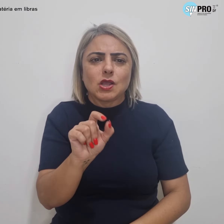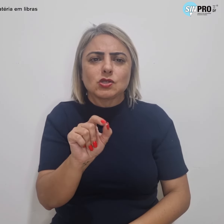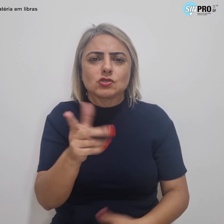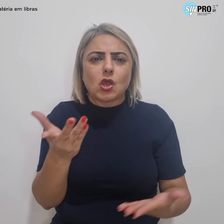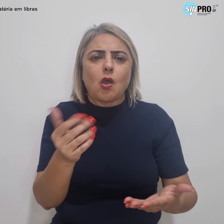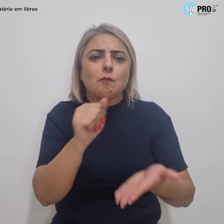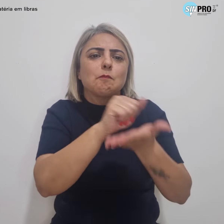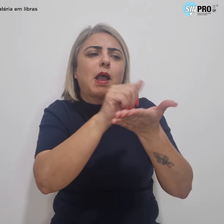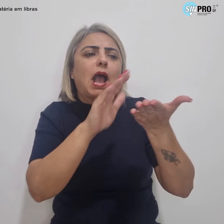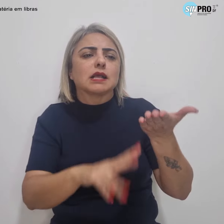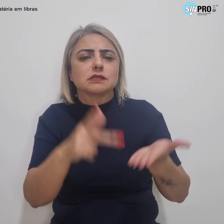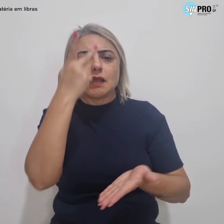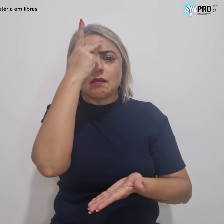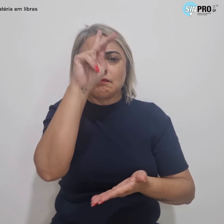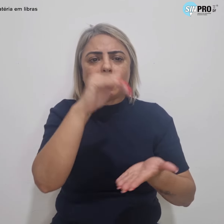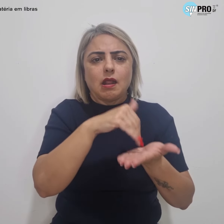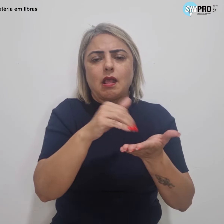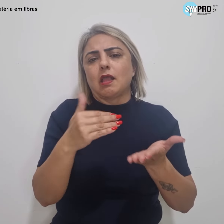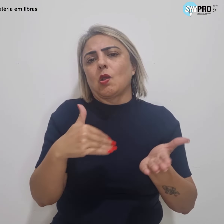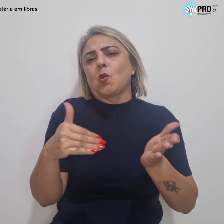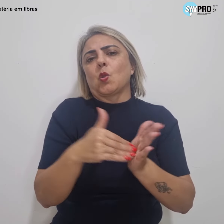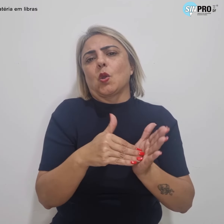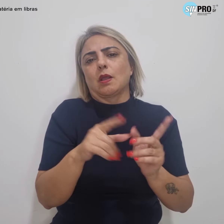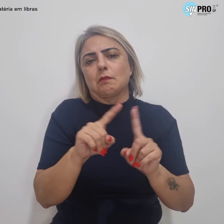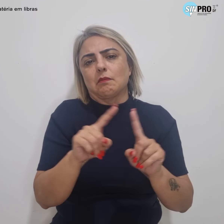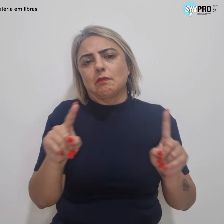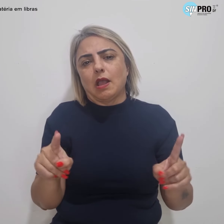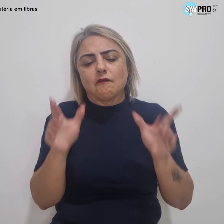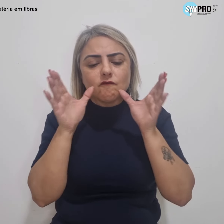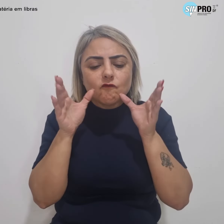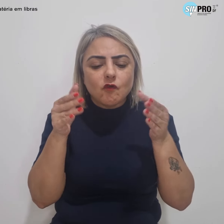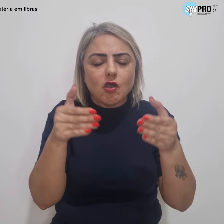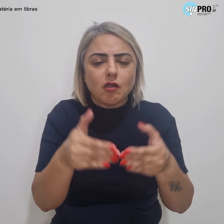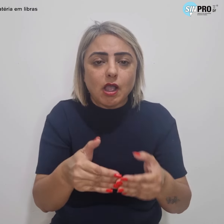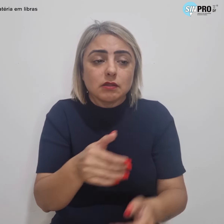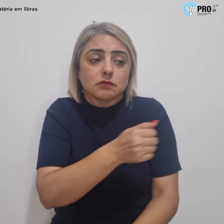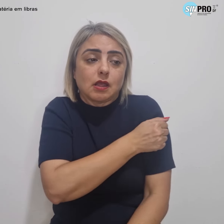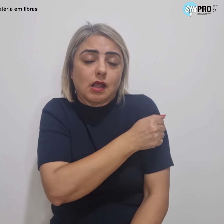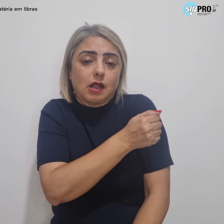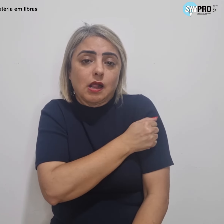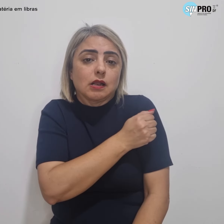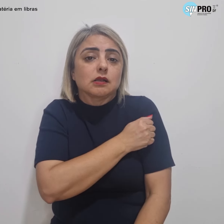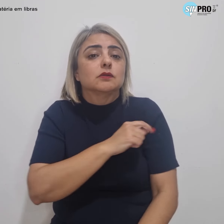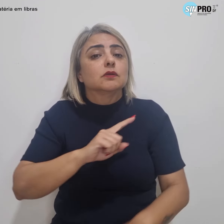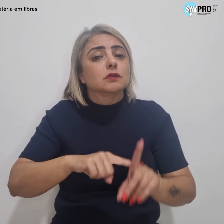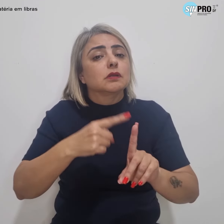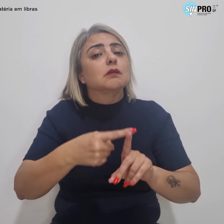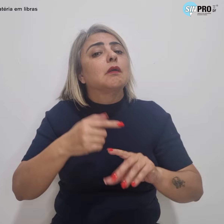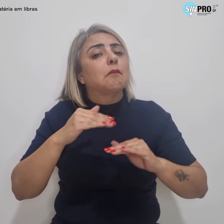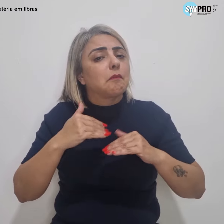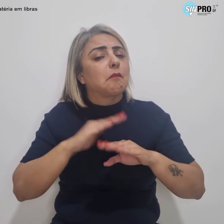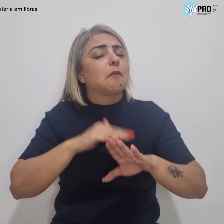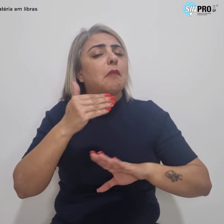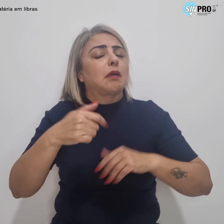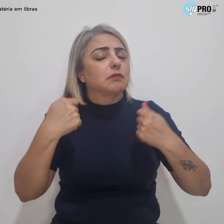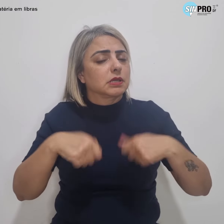ação para a rede inteira, mas focada nos alunos que mais precisam. Não é que ninguém